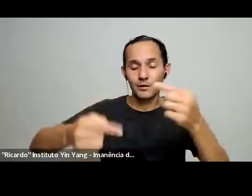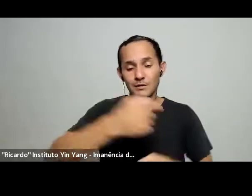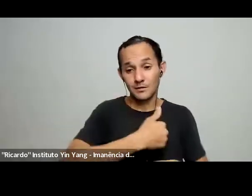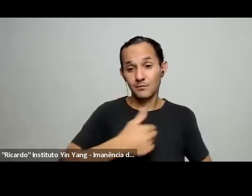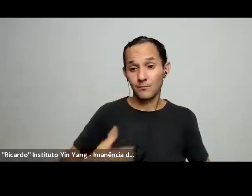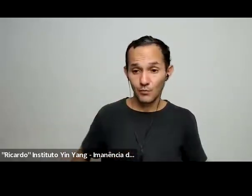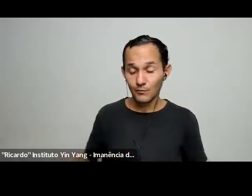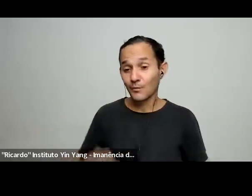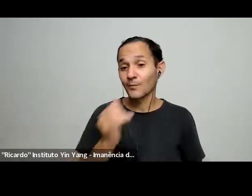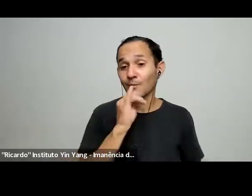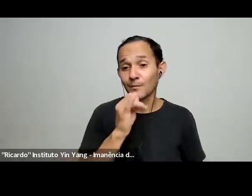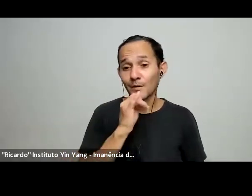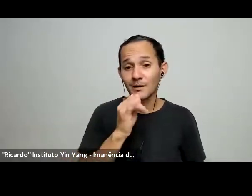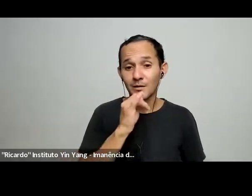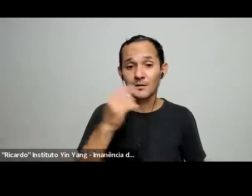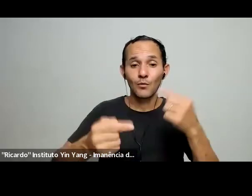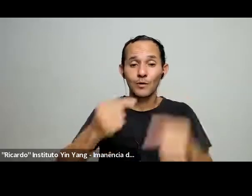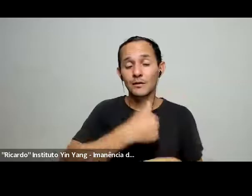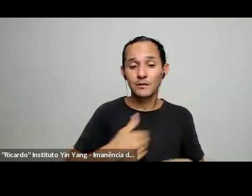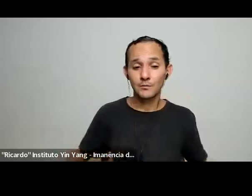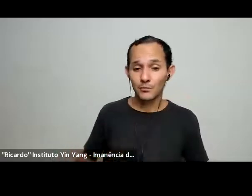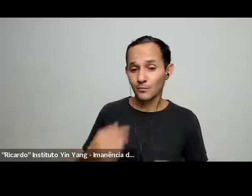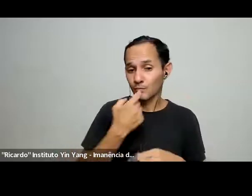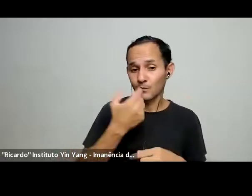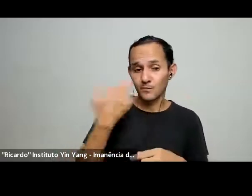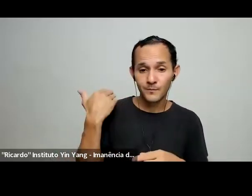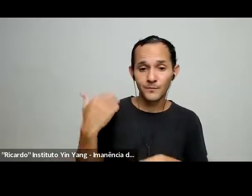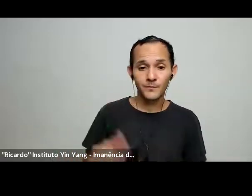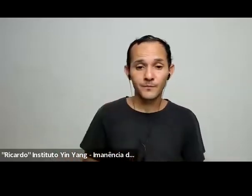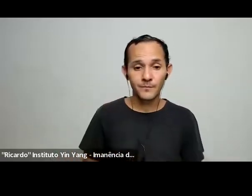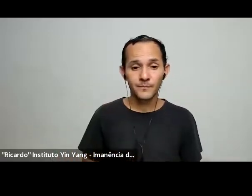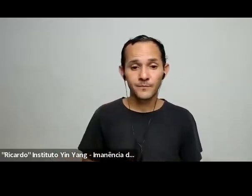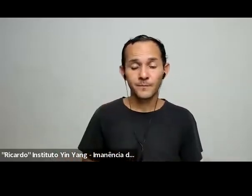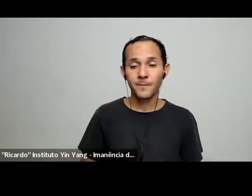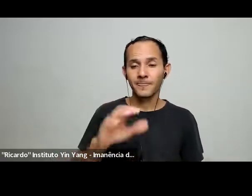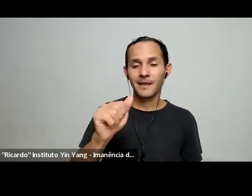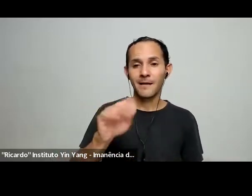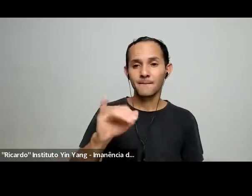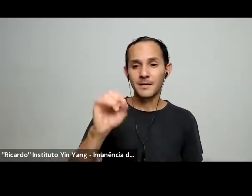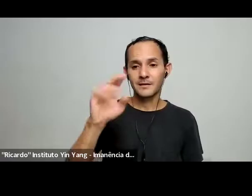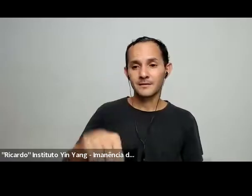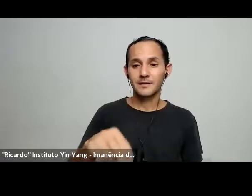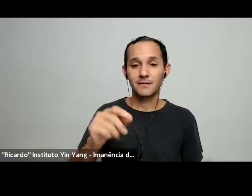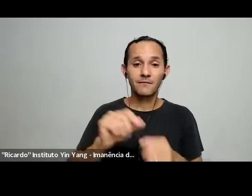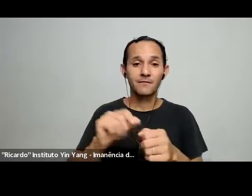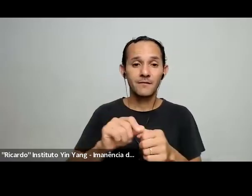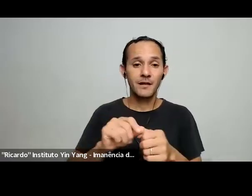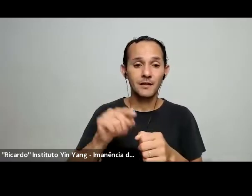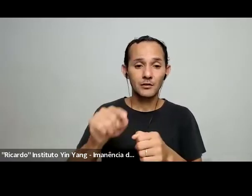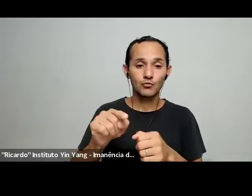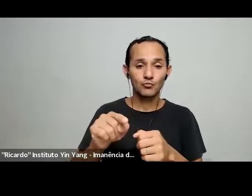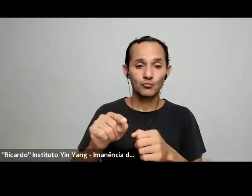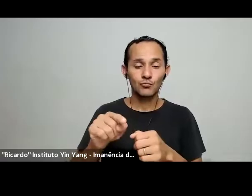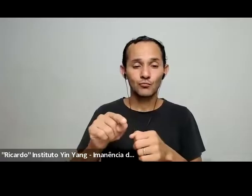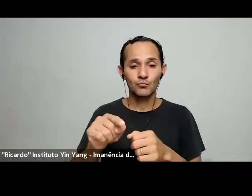né? Um exemplo de política pública recente, o CAPCIM fez um mapa de dor crônica que virou